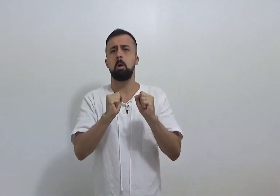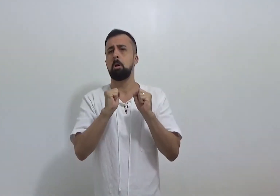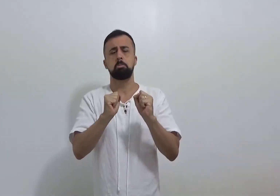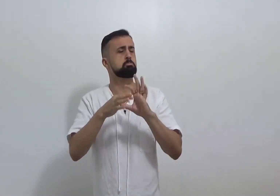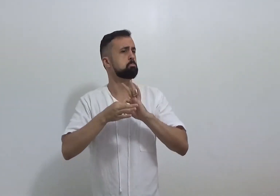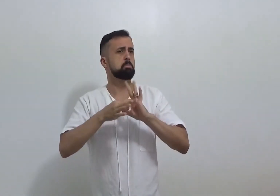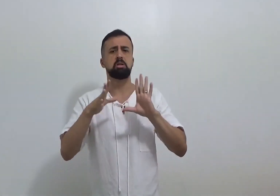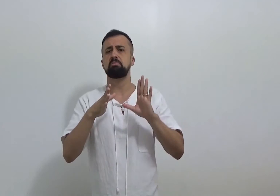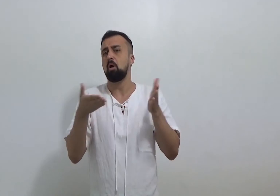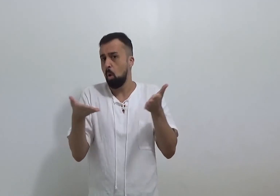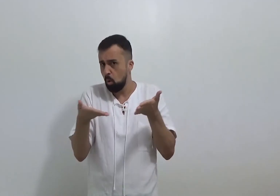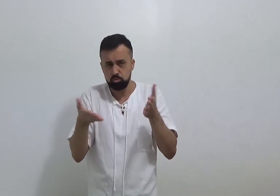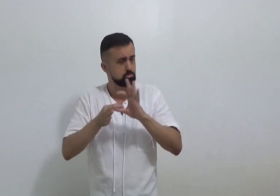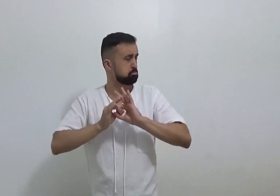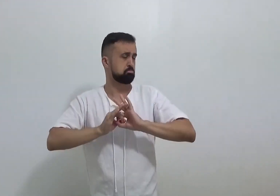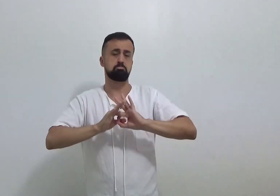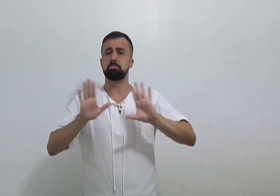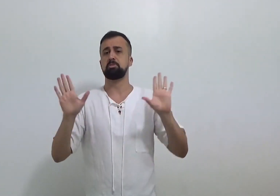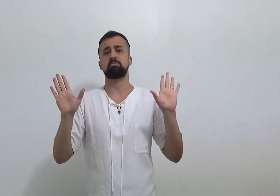exercidas por homens e por mulheres,